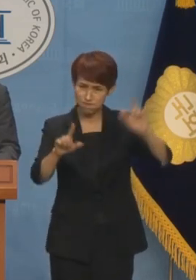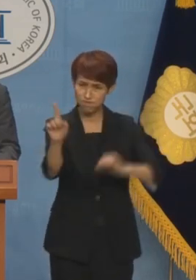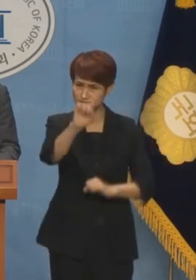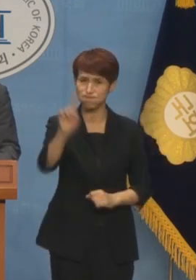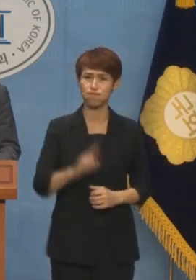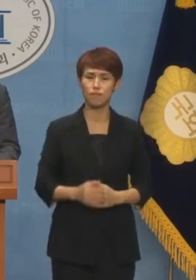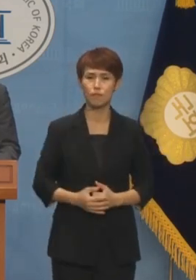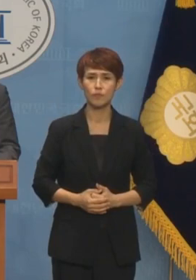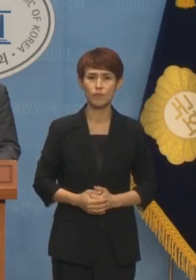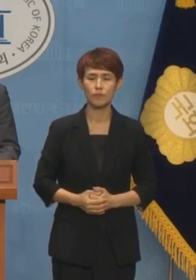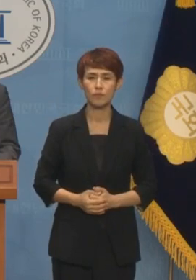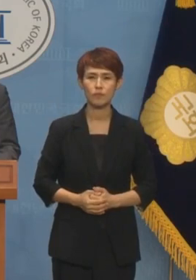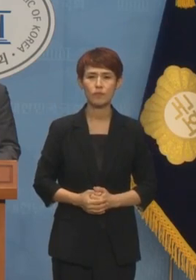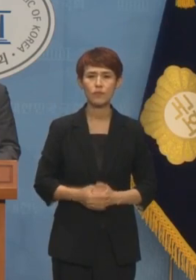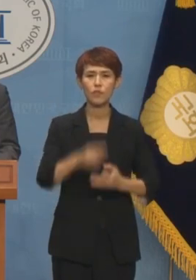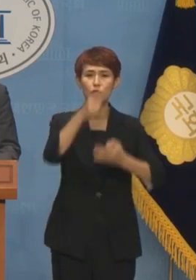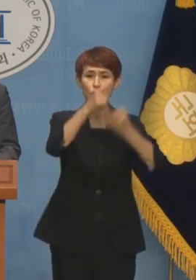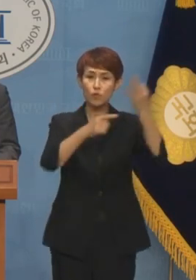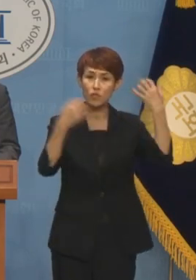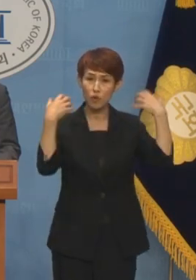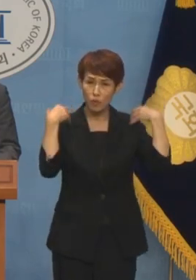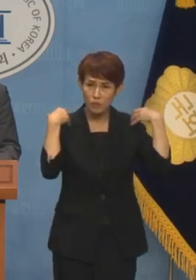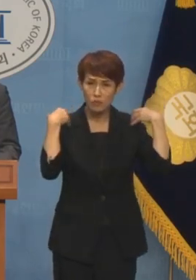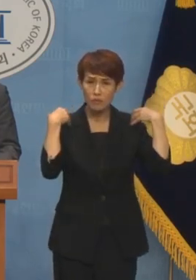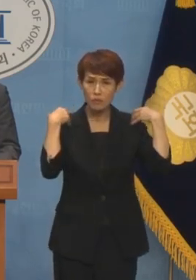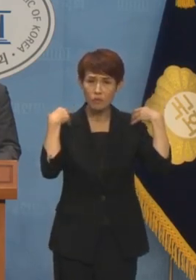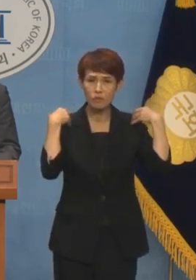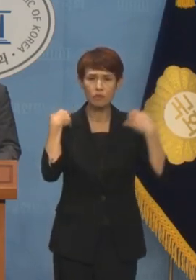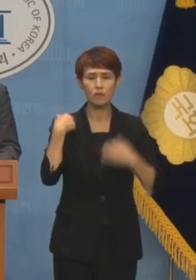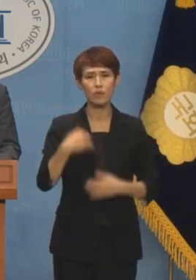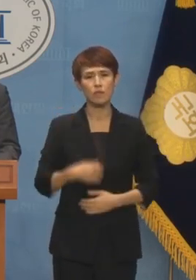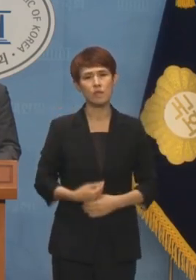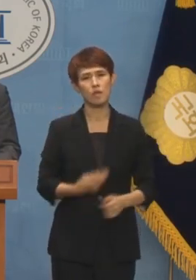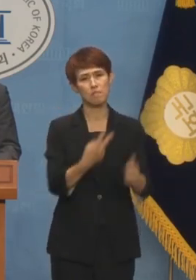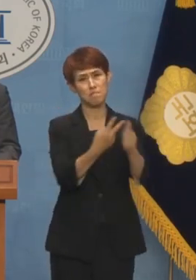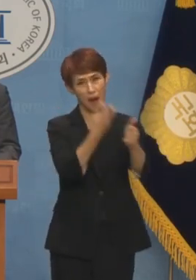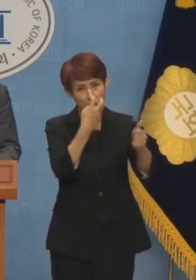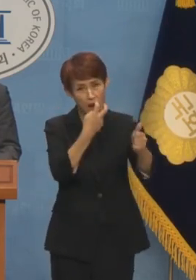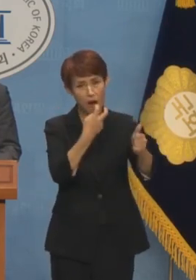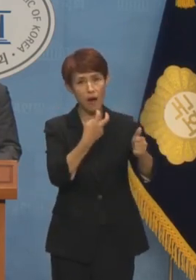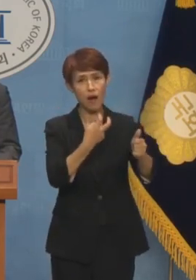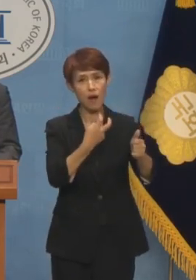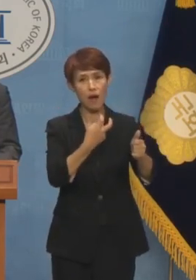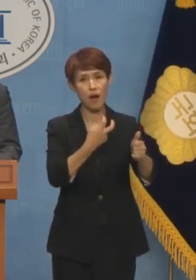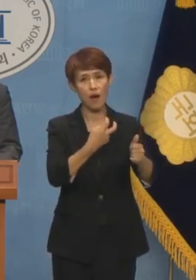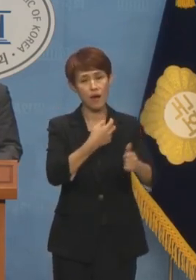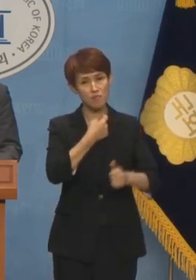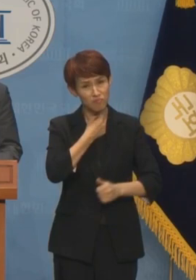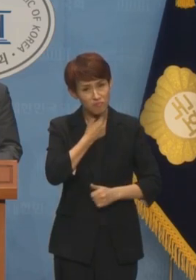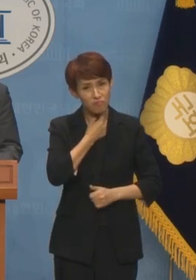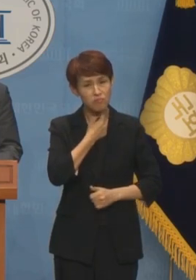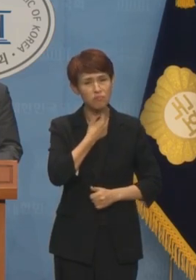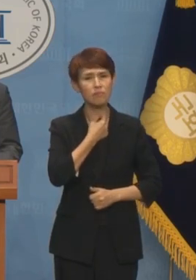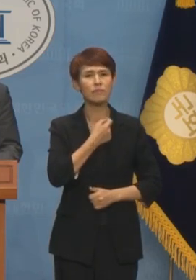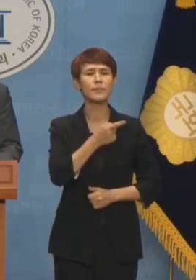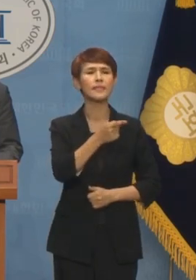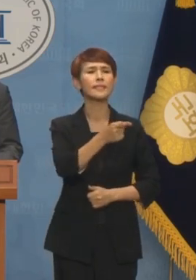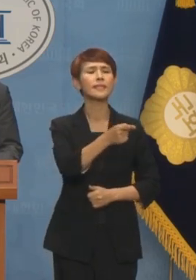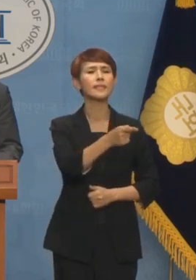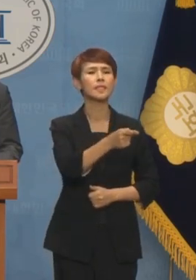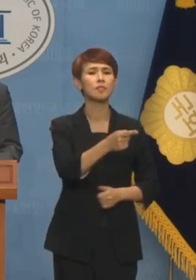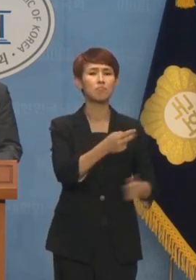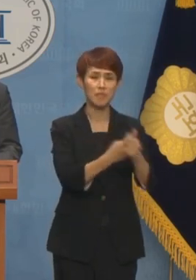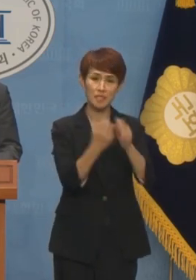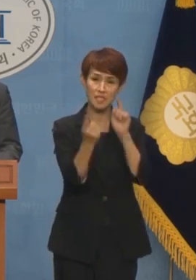있습니다. 윤석열 정권은 정말 탄핵의 명분을 스스로 쌓고자 하는지 묻지 않을 수